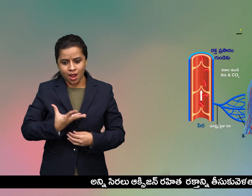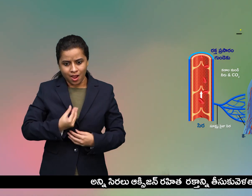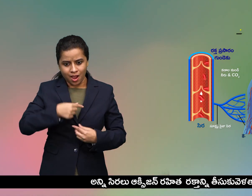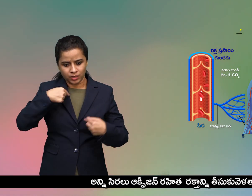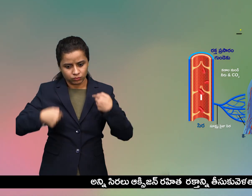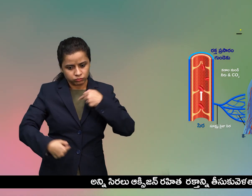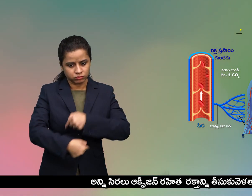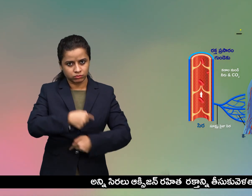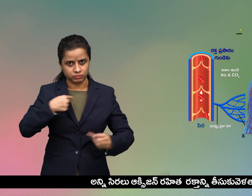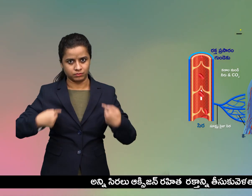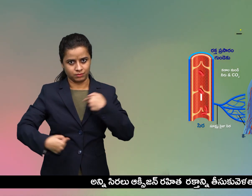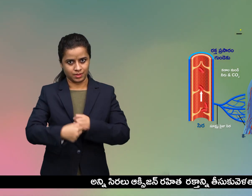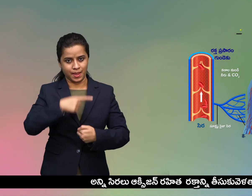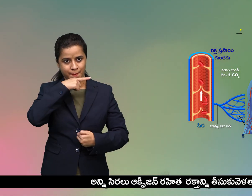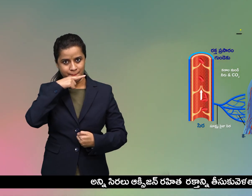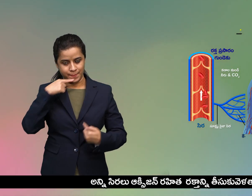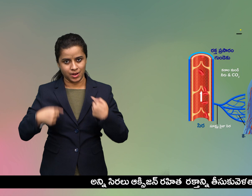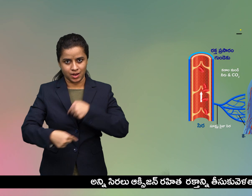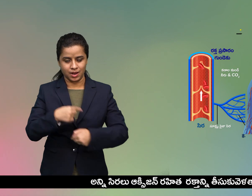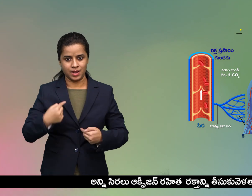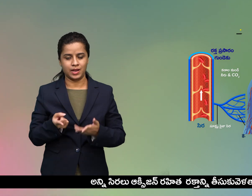రక్తాన్ని తీసుకువెళతాయి.